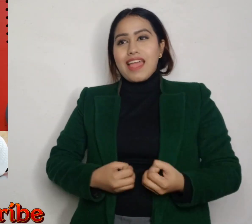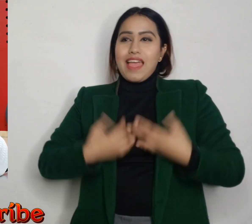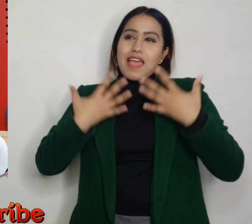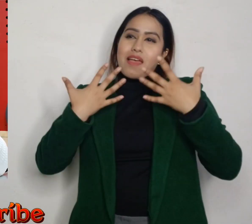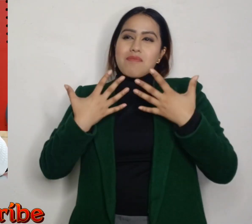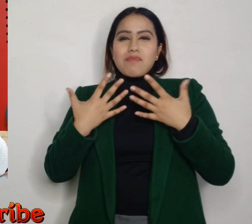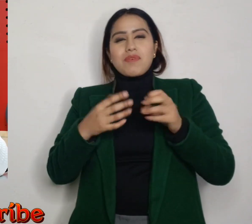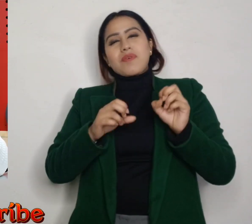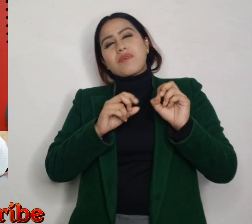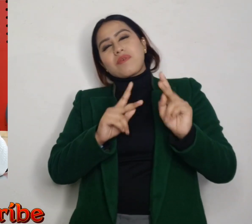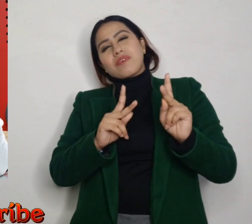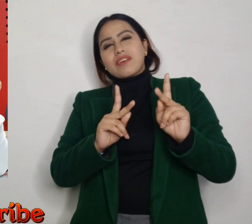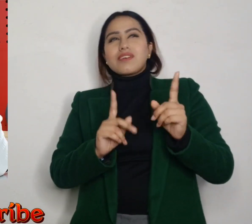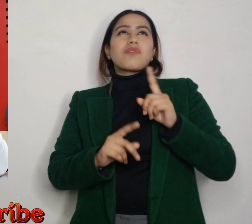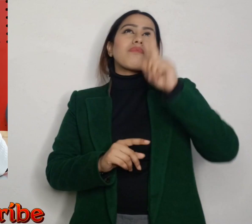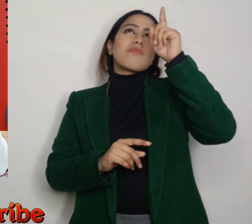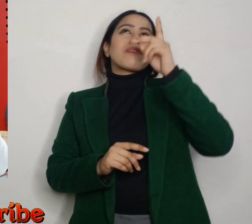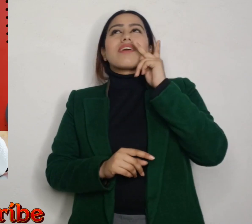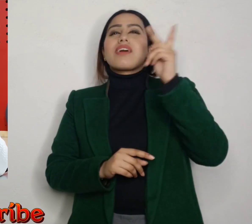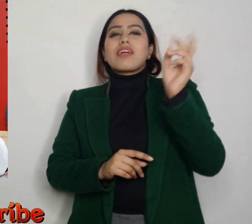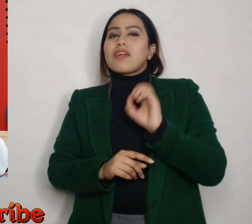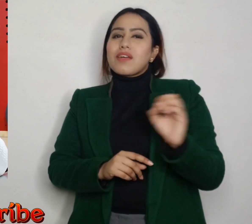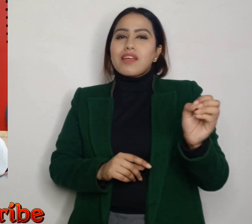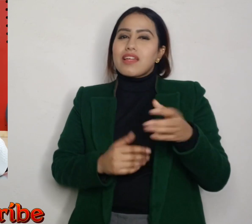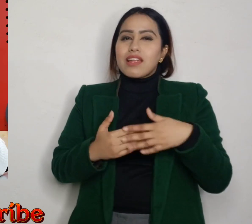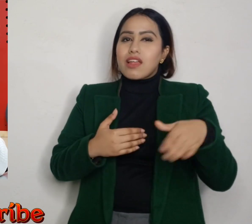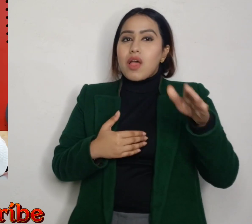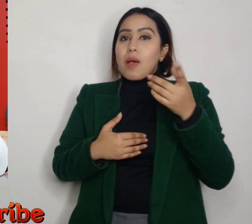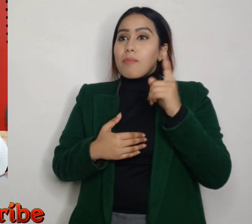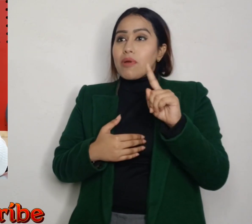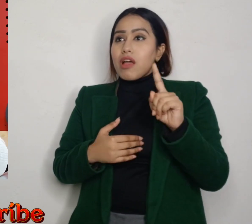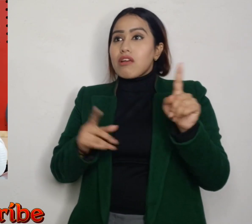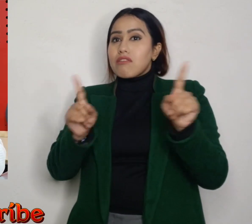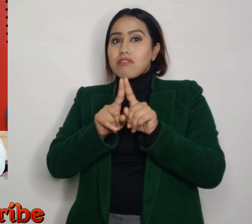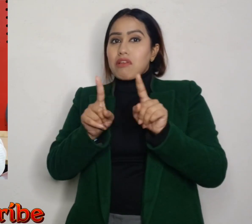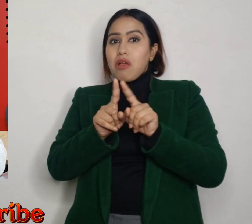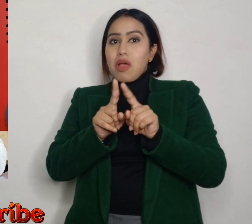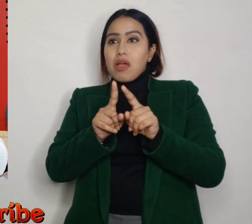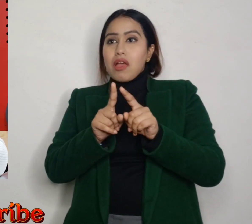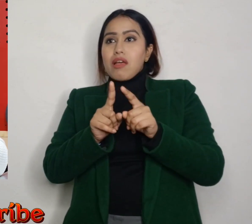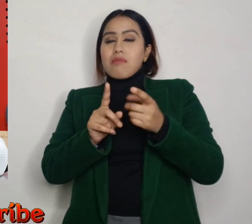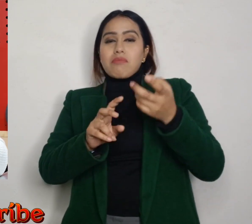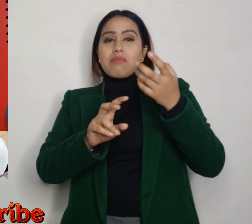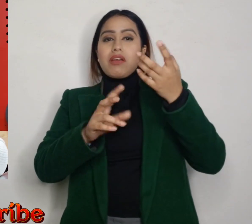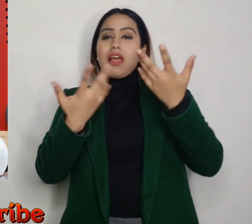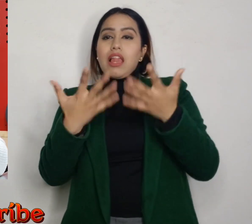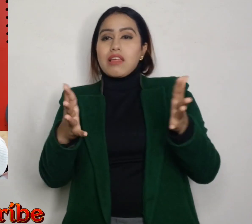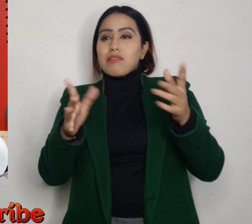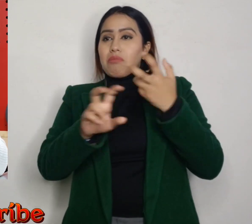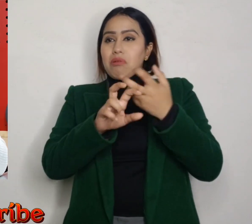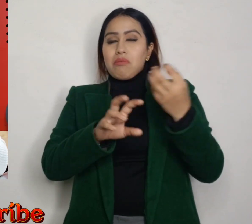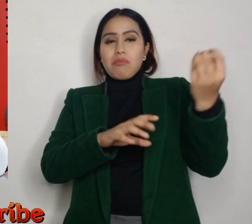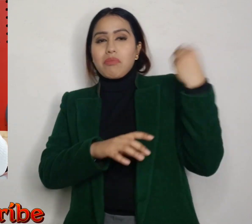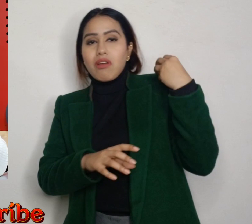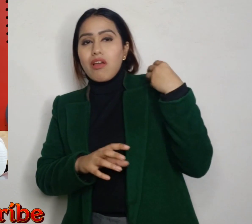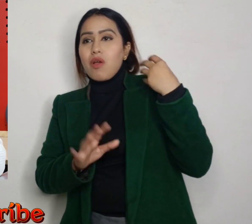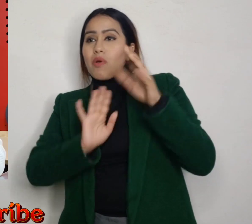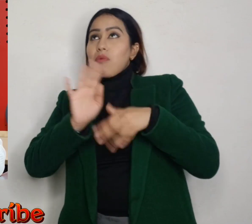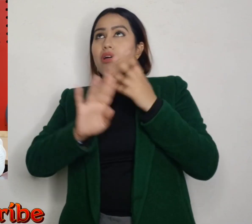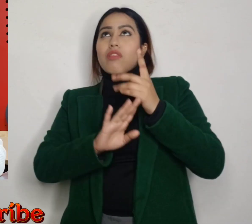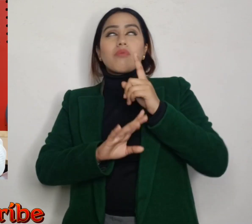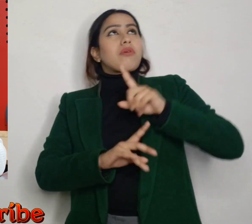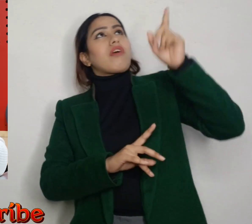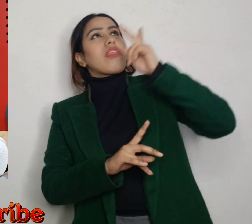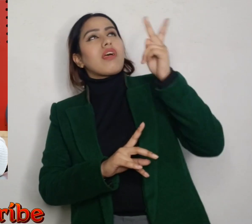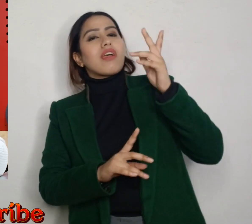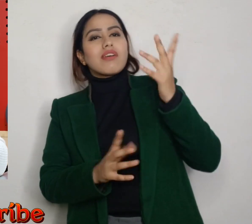अपने दोस्त से कि देखा, खुशियां जाती रहीं तो मजदूर ने ऊपर नहीं देखा, लेकिन थोड़ा सा गम क्या पहुंच